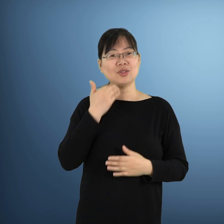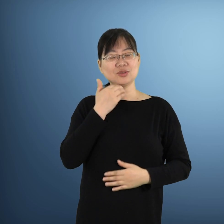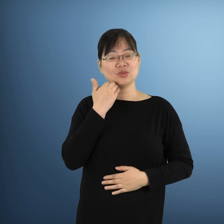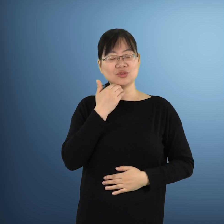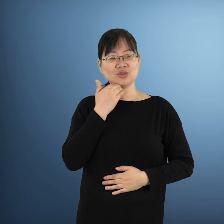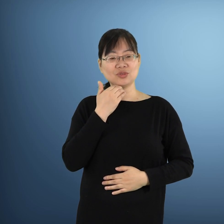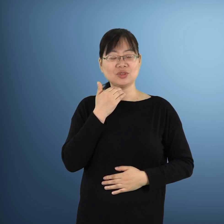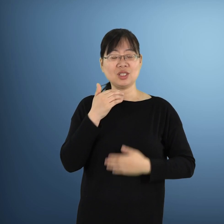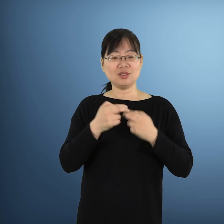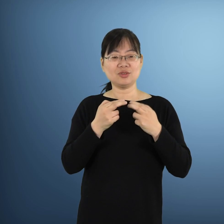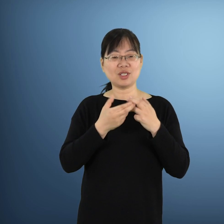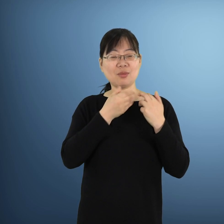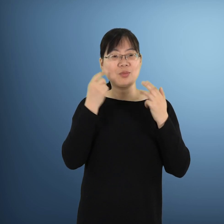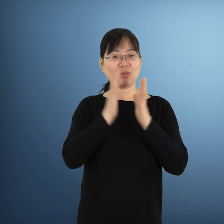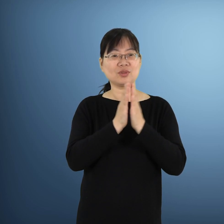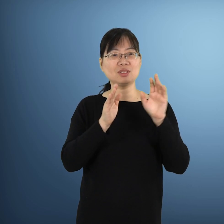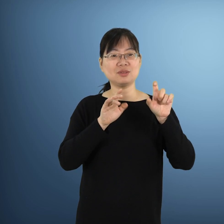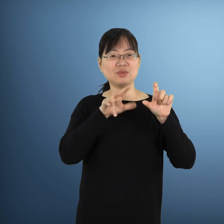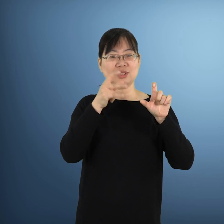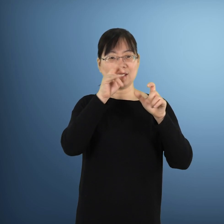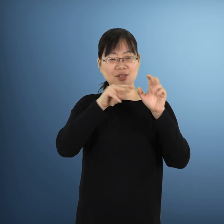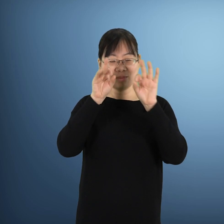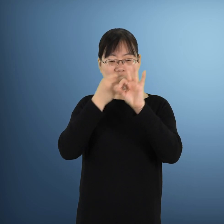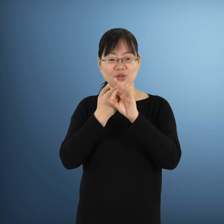누가복음 15장에 보면 둘째 아들이